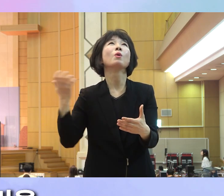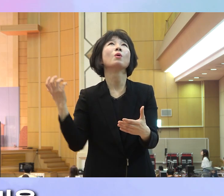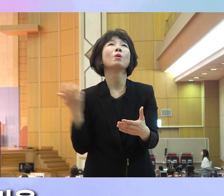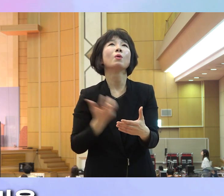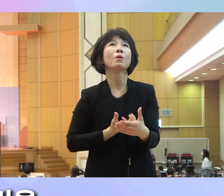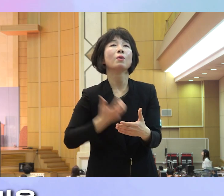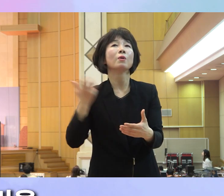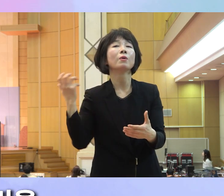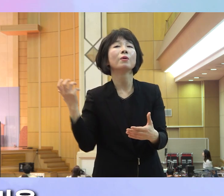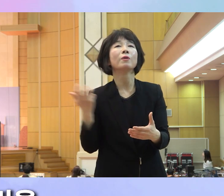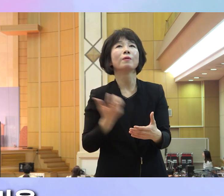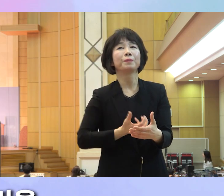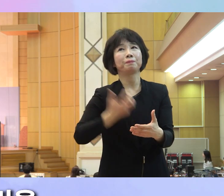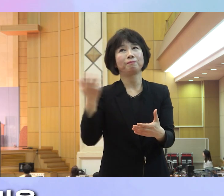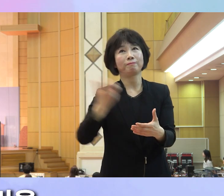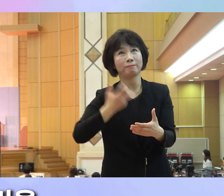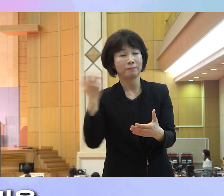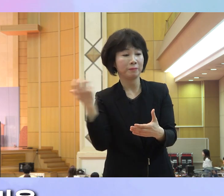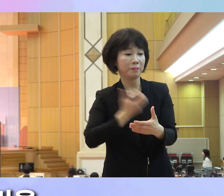아파요.